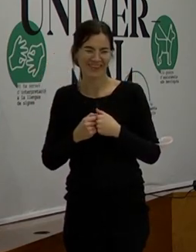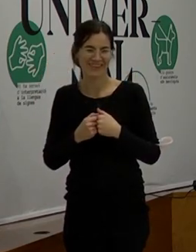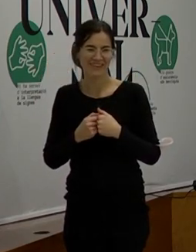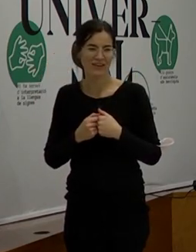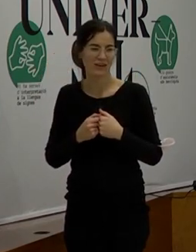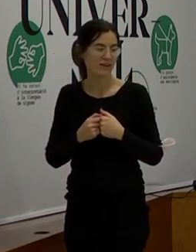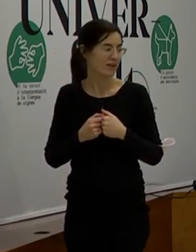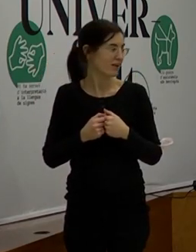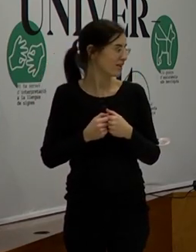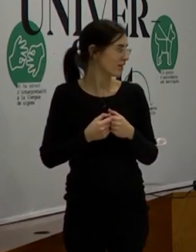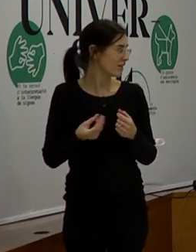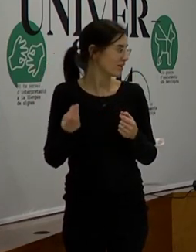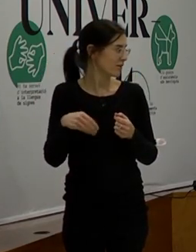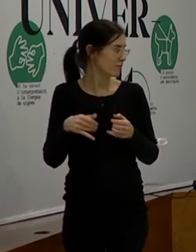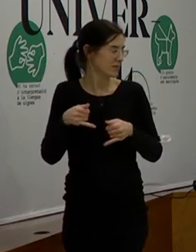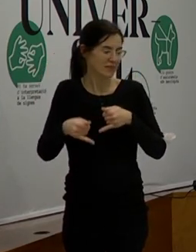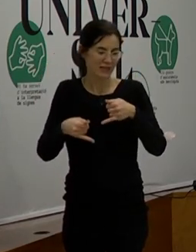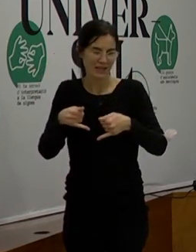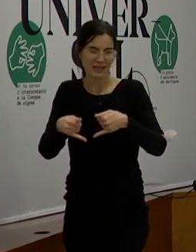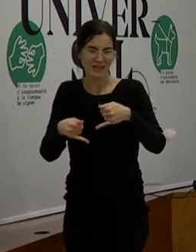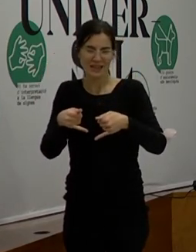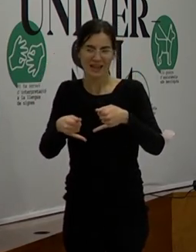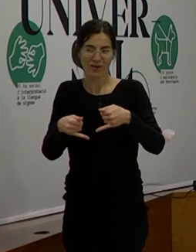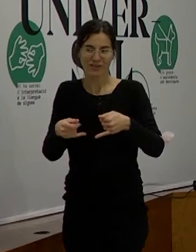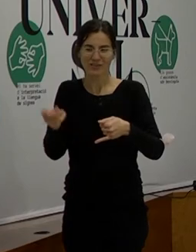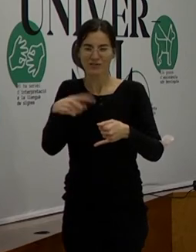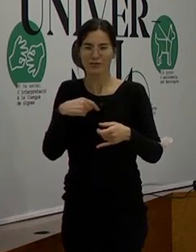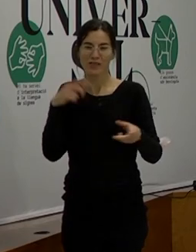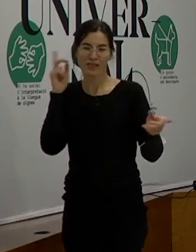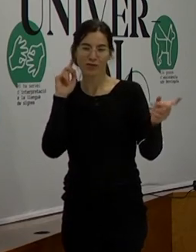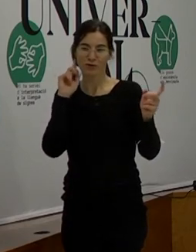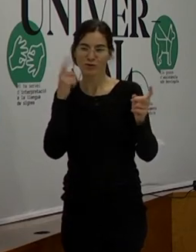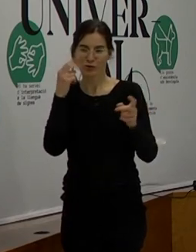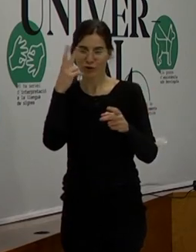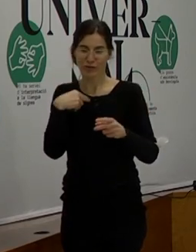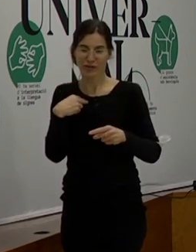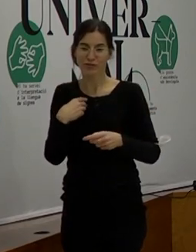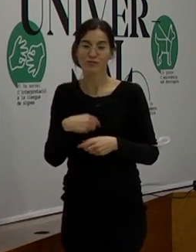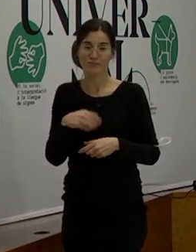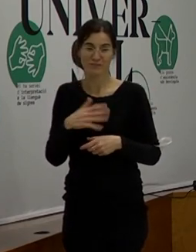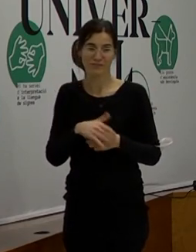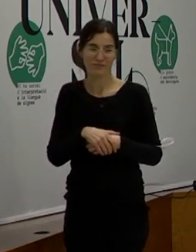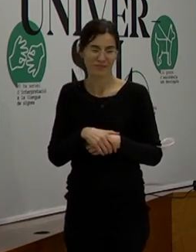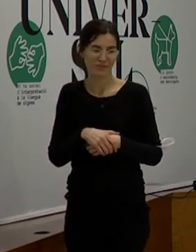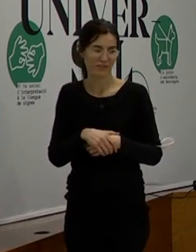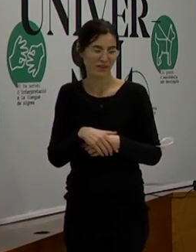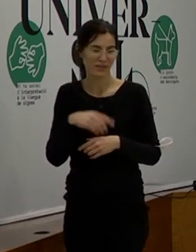Y más morbo, te pones unos tapones y eres sordo, ciego y, oh, oh, oh, y no coneixes casa teva. Però això t'ho dic, ho facis a casa teva,